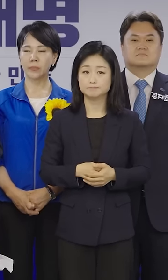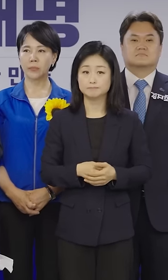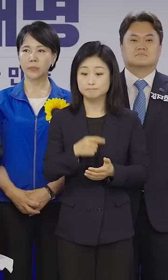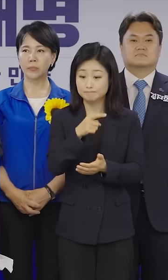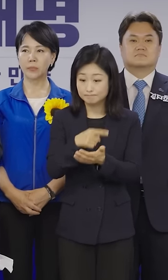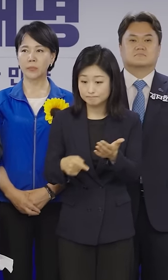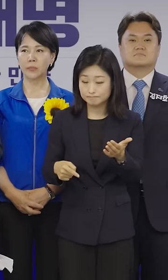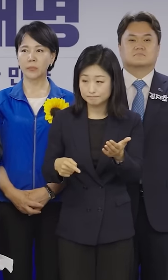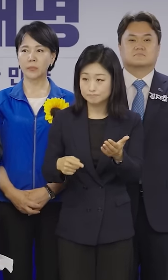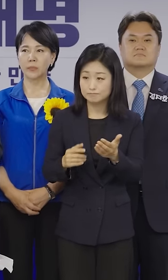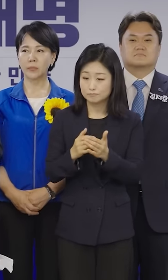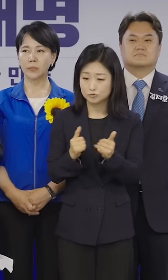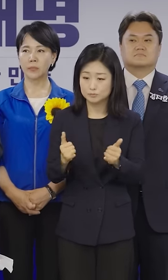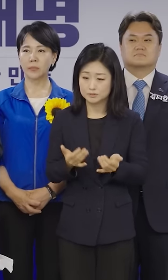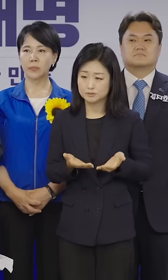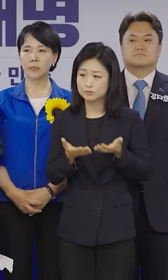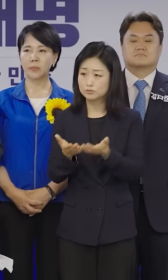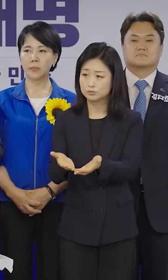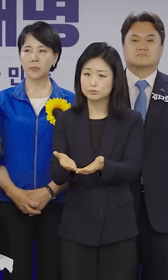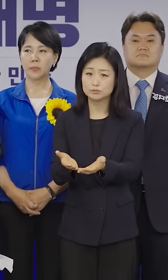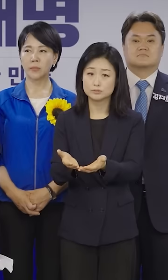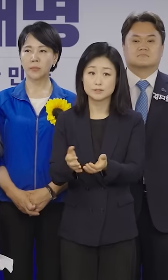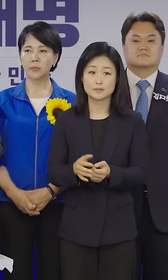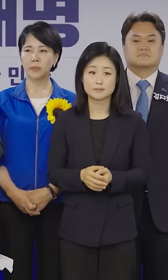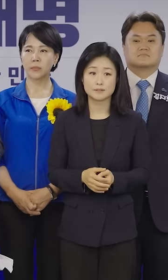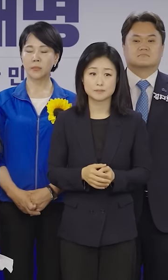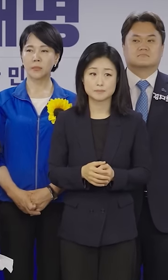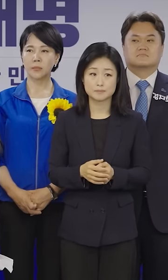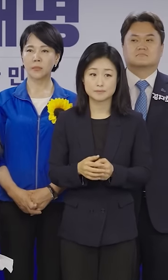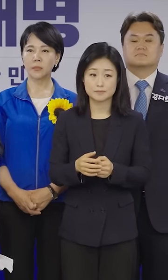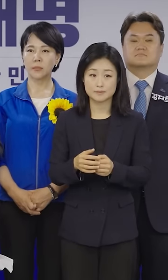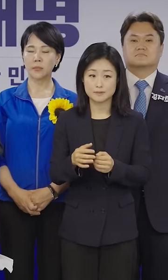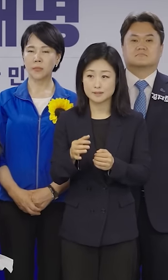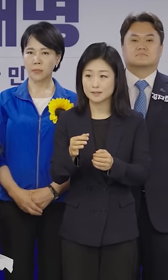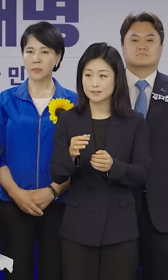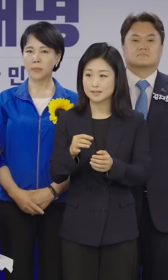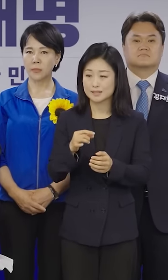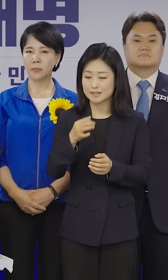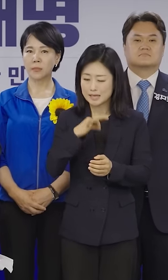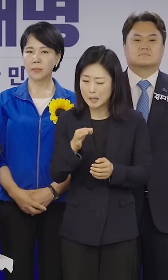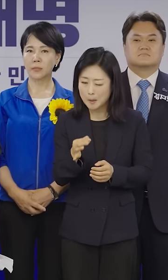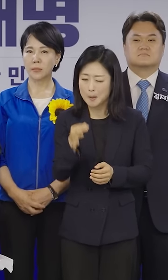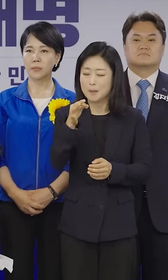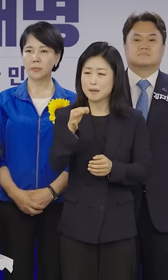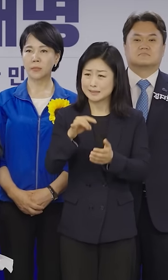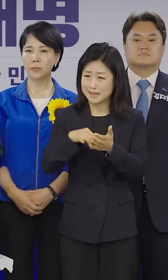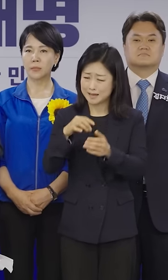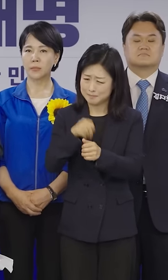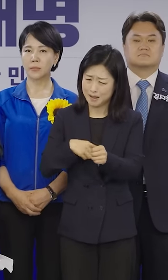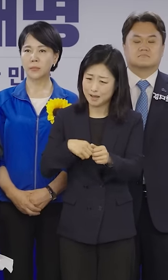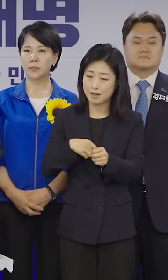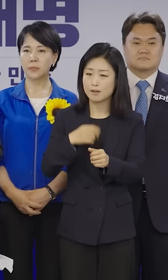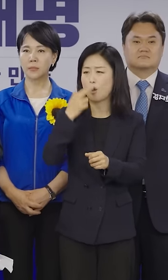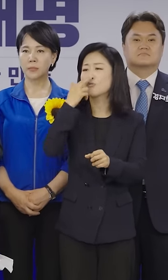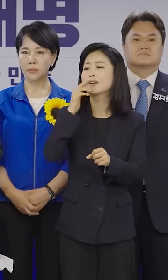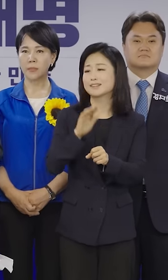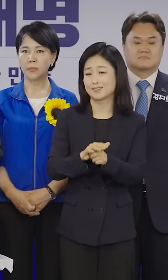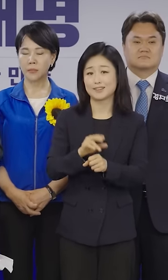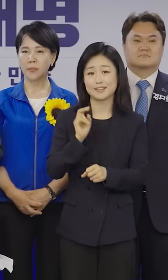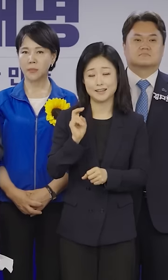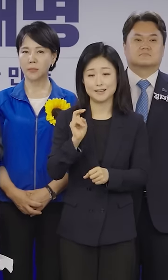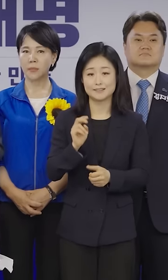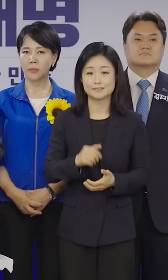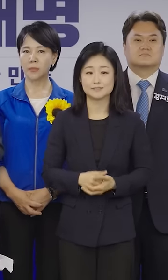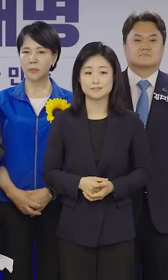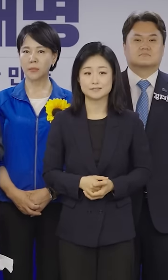그 피해마저도 그중에 가끔씩 조금 올랐는데 거기다 세금 때려버리고 이게 너무 억울할 수도 있겠다